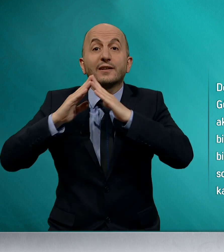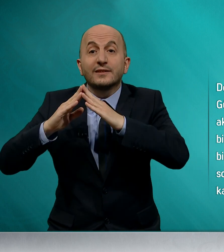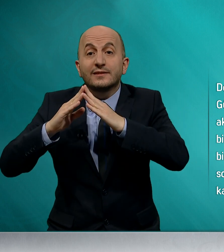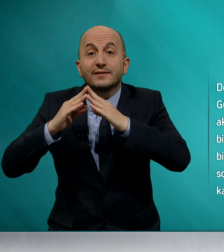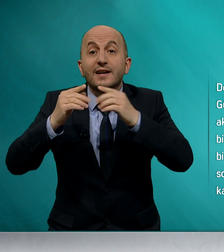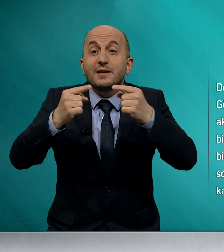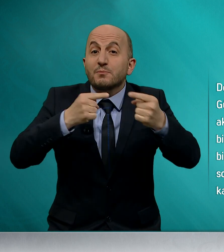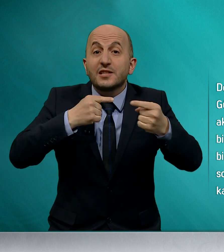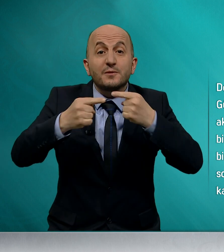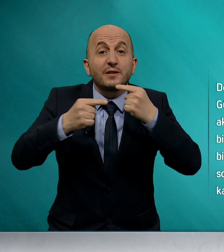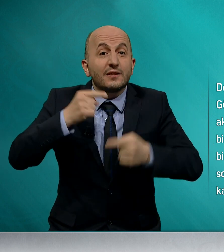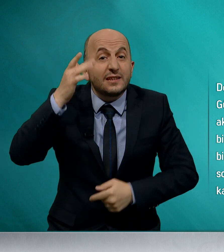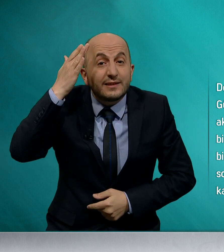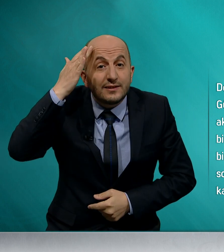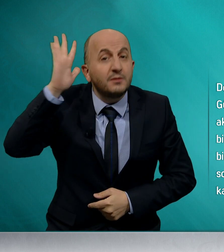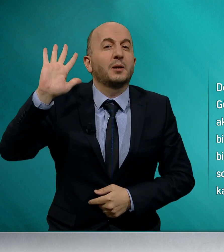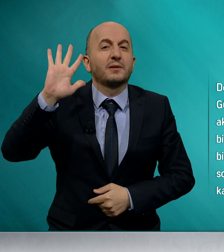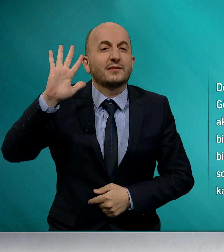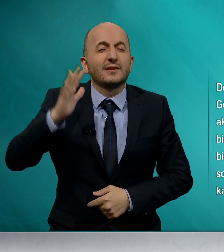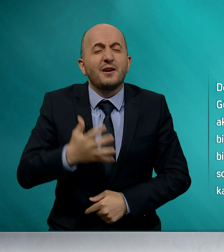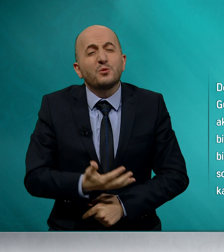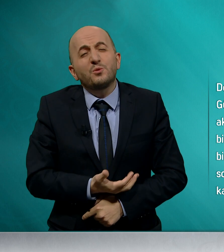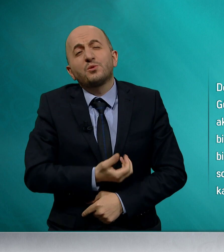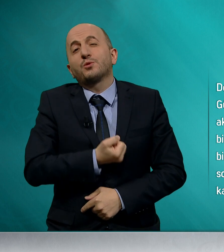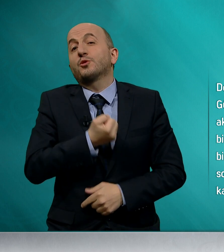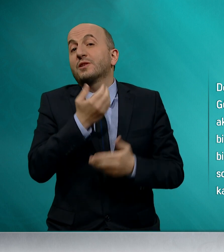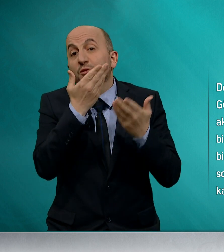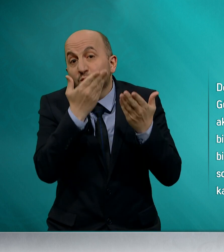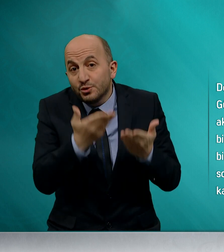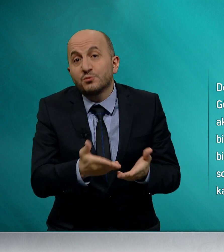komşuların birbirini tanımaması üzücü bir durumdur.